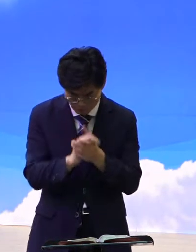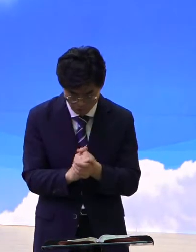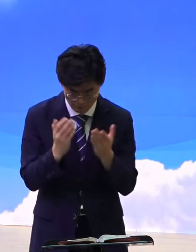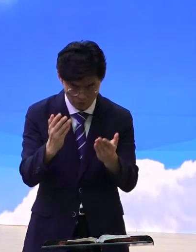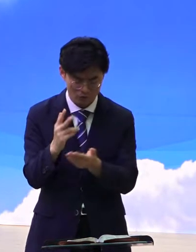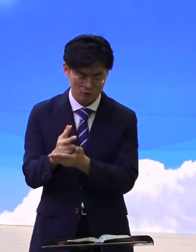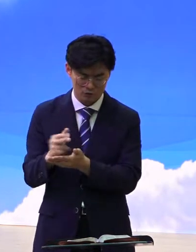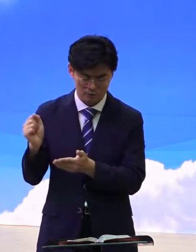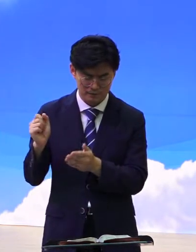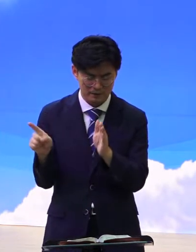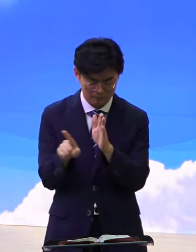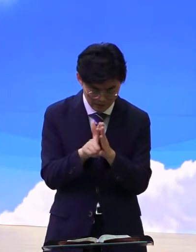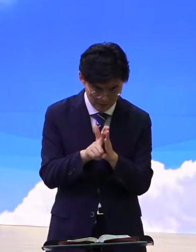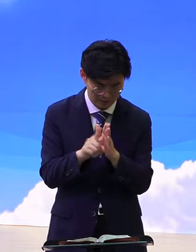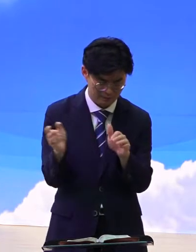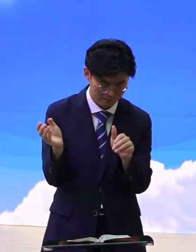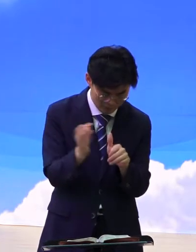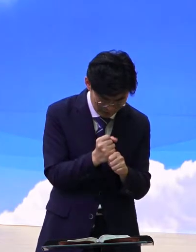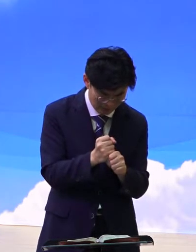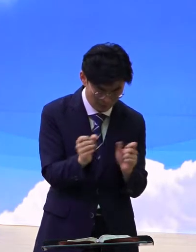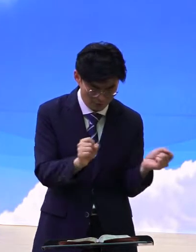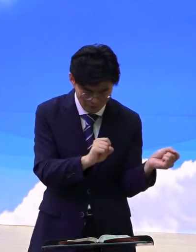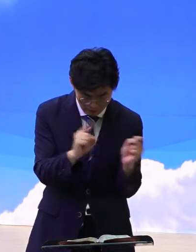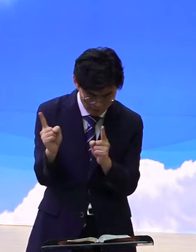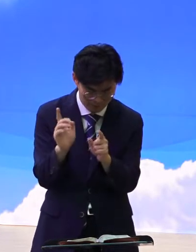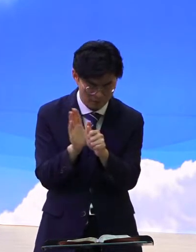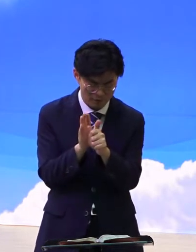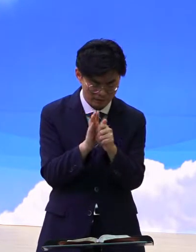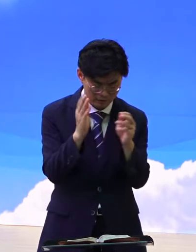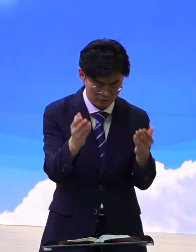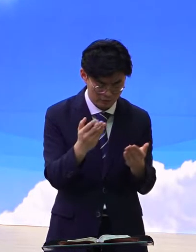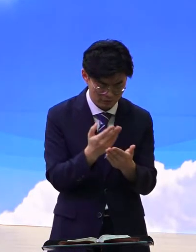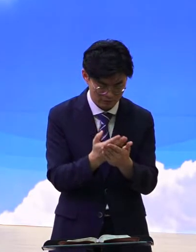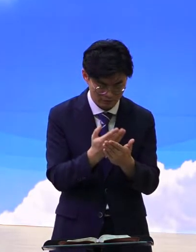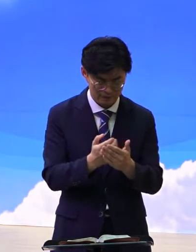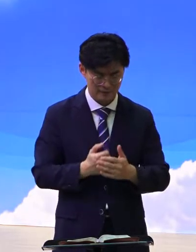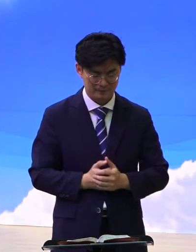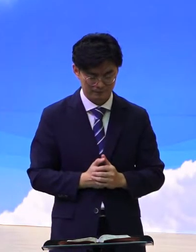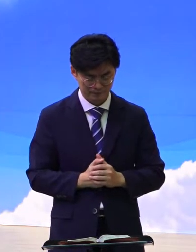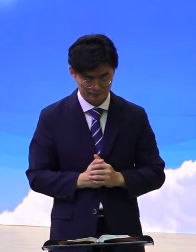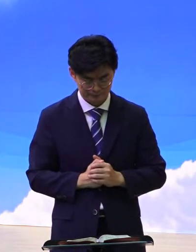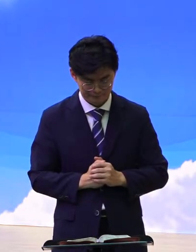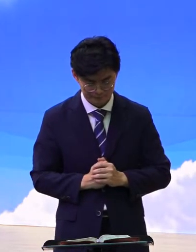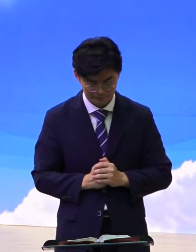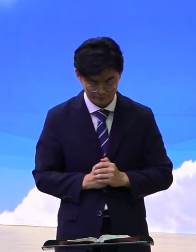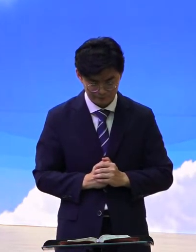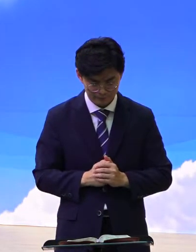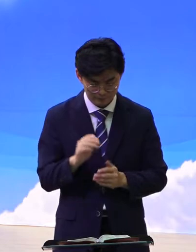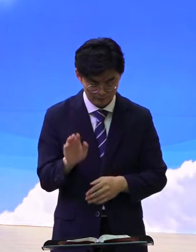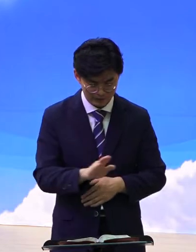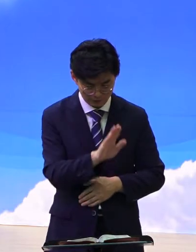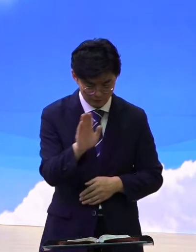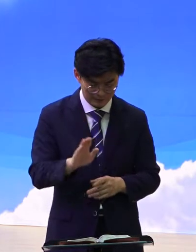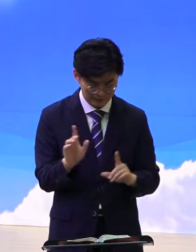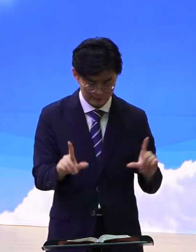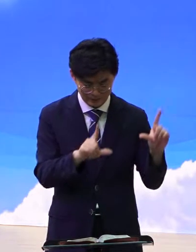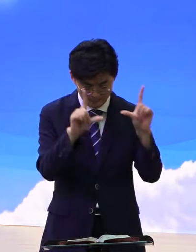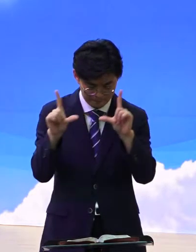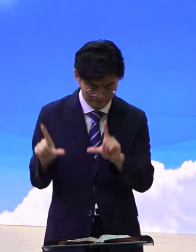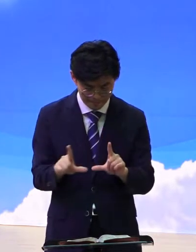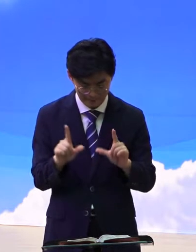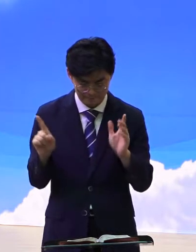신앙을 흔들어 주시기를 간절히 기도하는 우리가 되게 하여 주시옵소서. 우리의 삶과